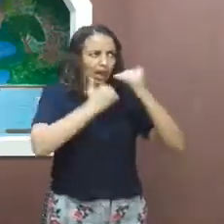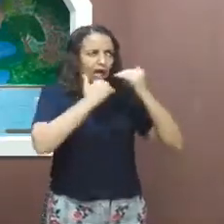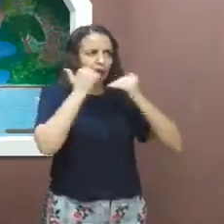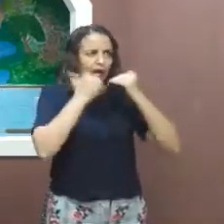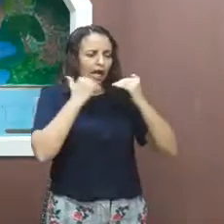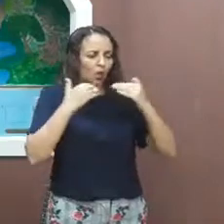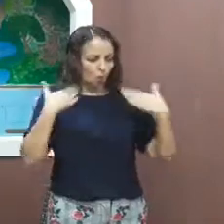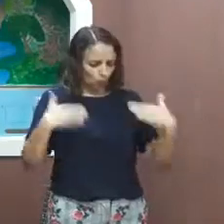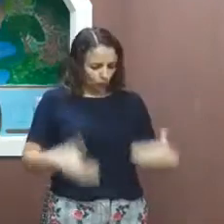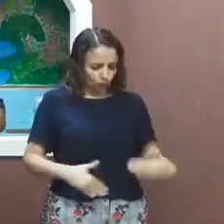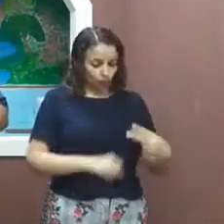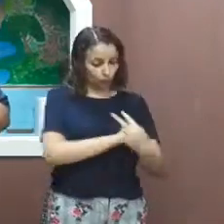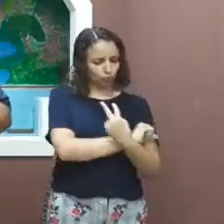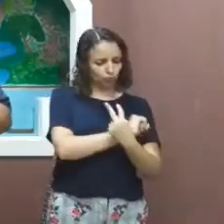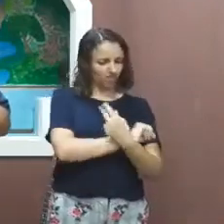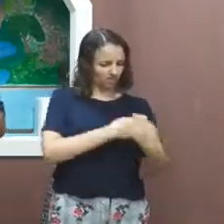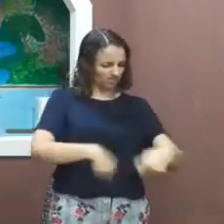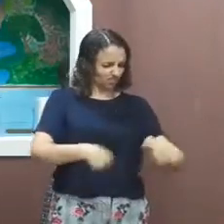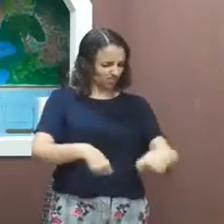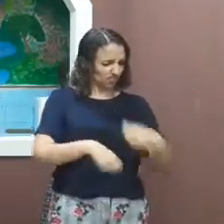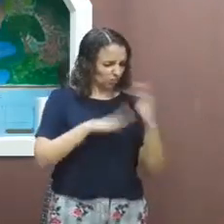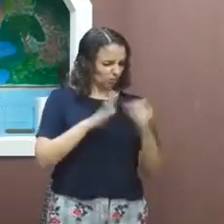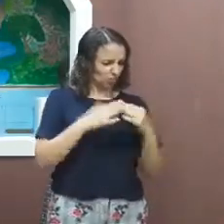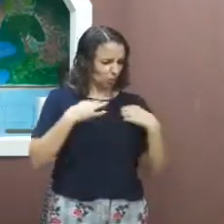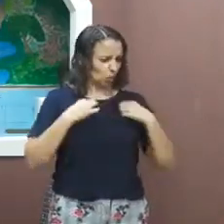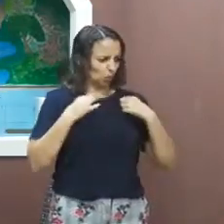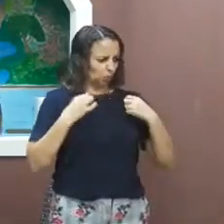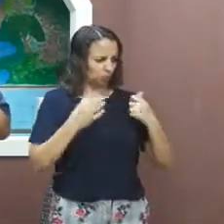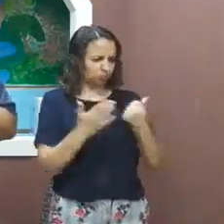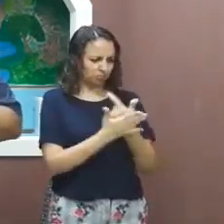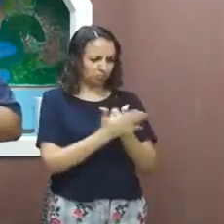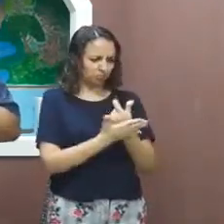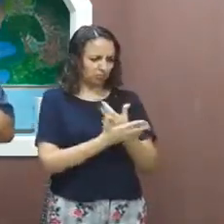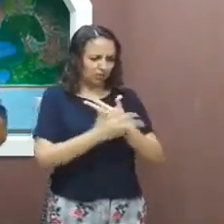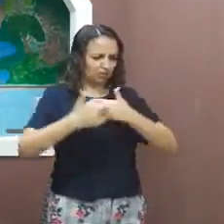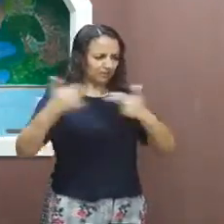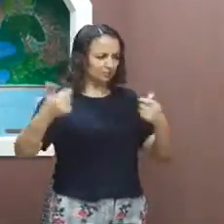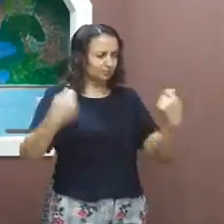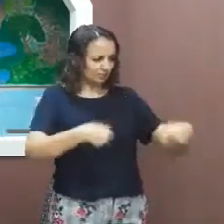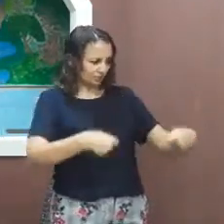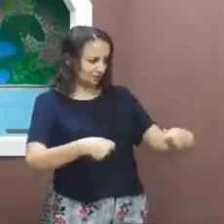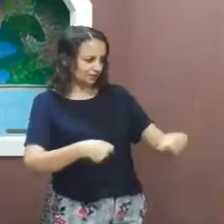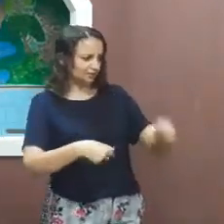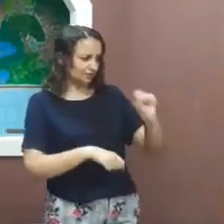cuida do seu corpo? Há necessidade do tanto você veste? Há necessidade de tudo.